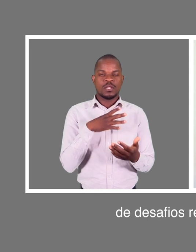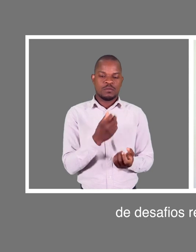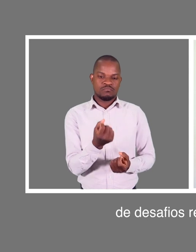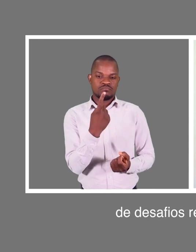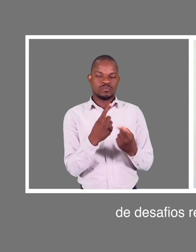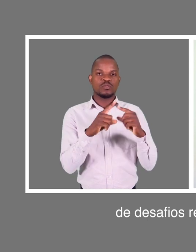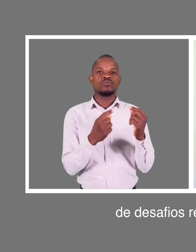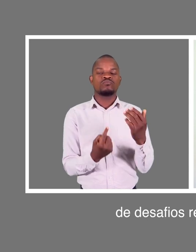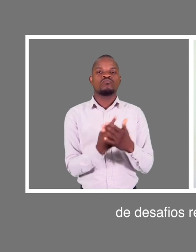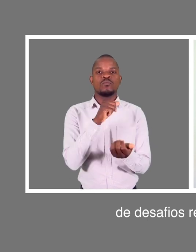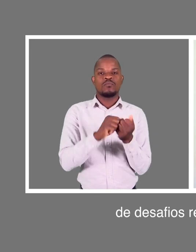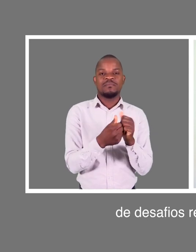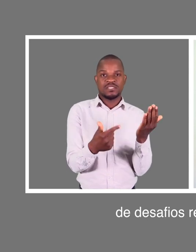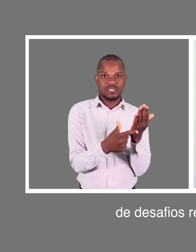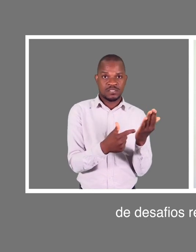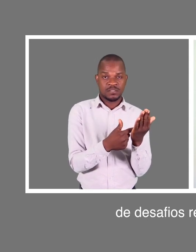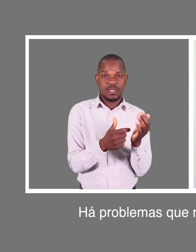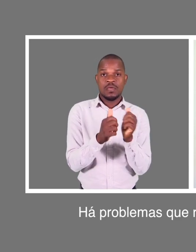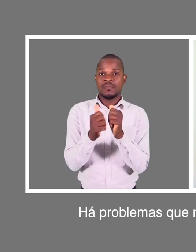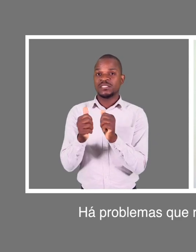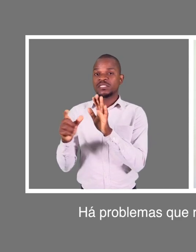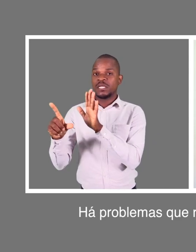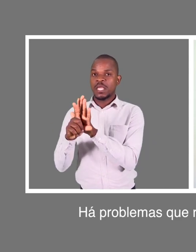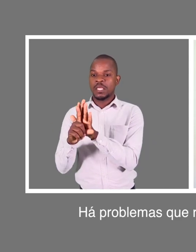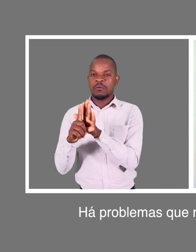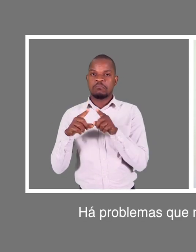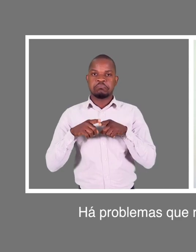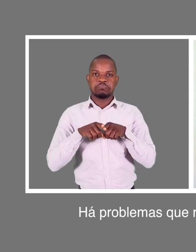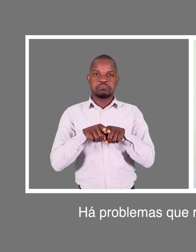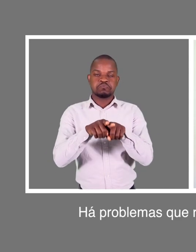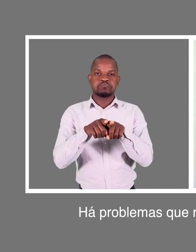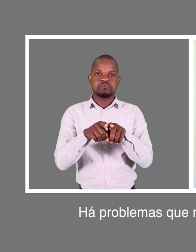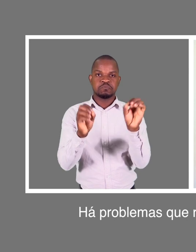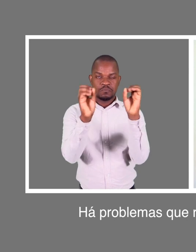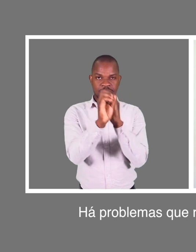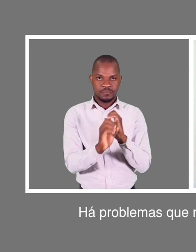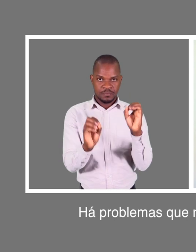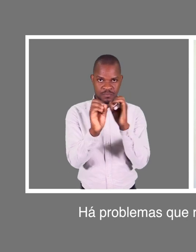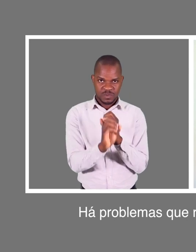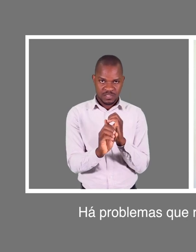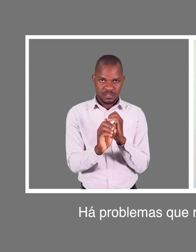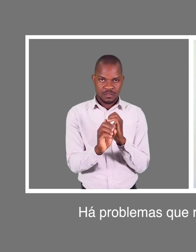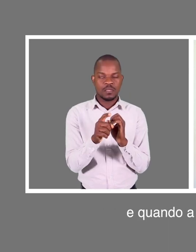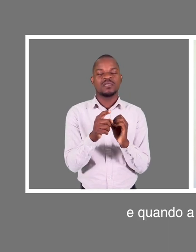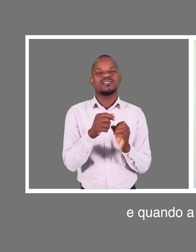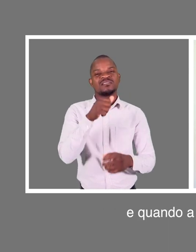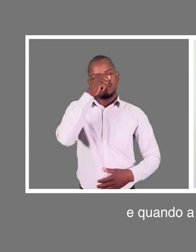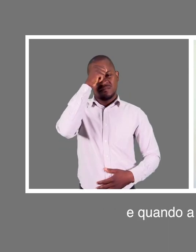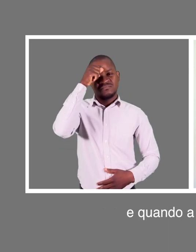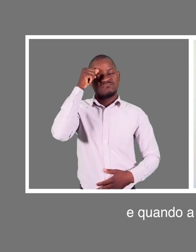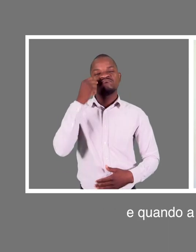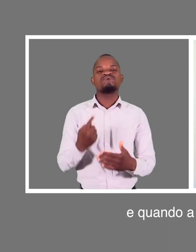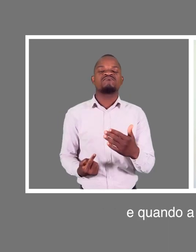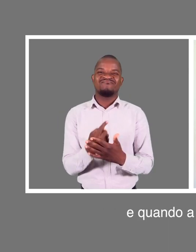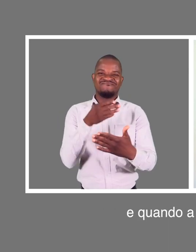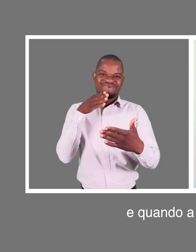relacionados com a legislação. Há problemas que resultam da própria tecnologia em si, e quando